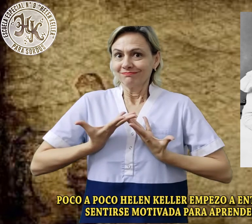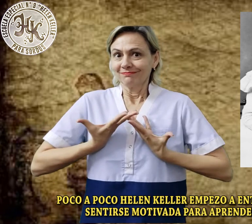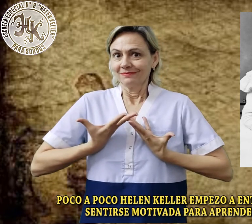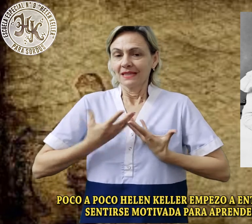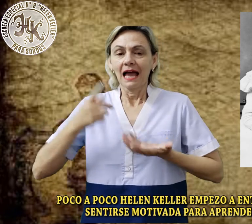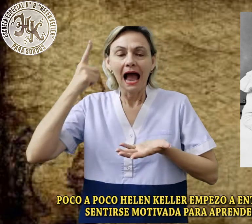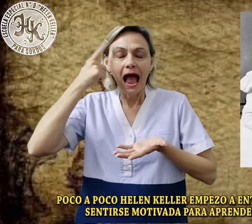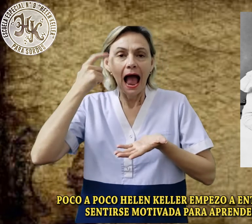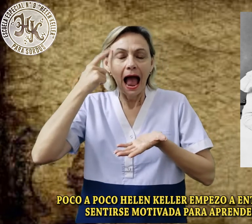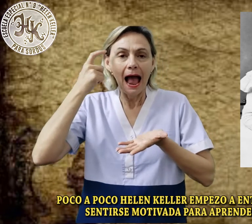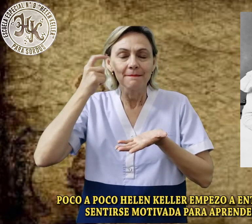nuevas palabras.